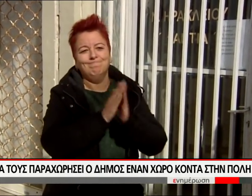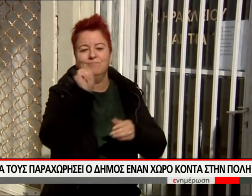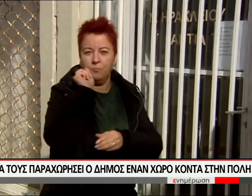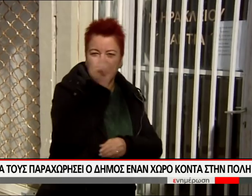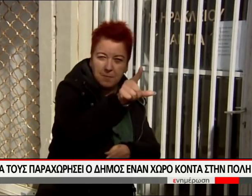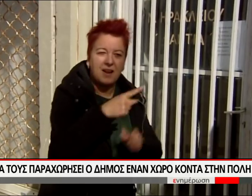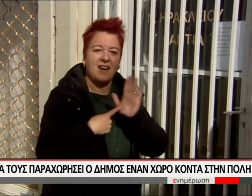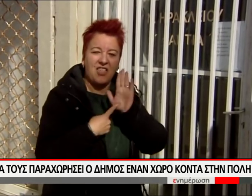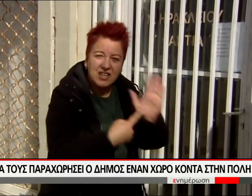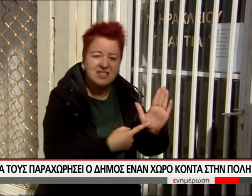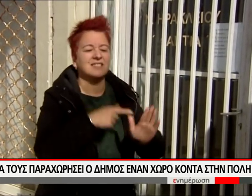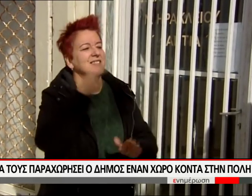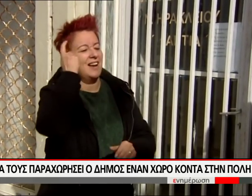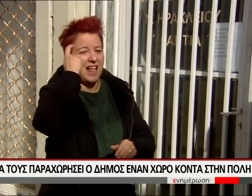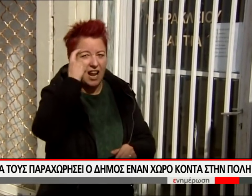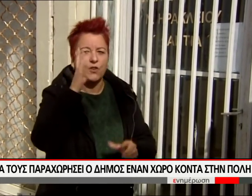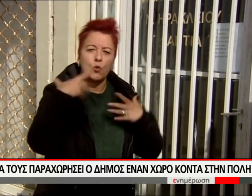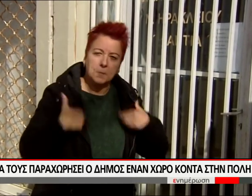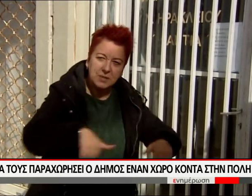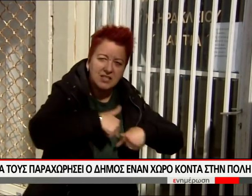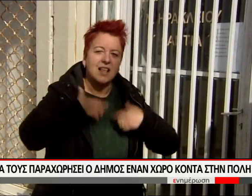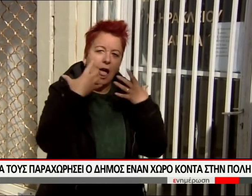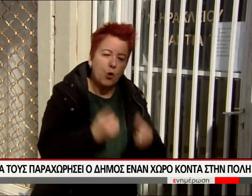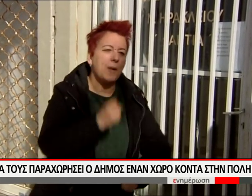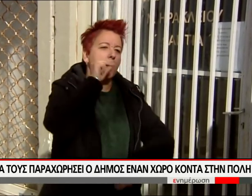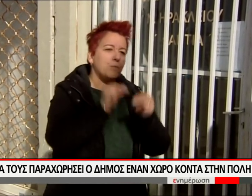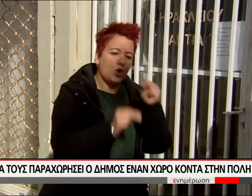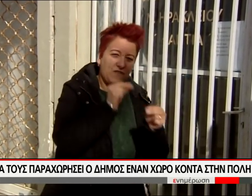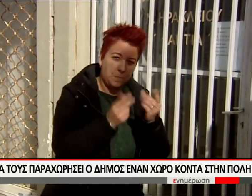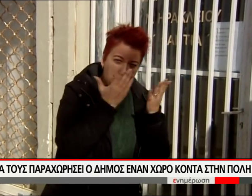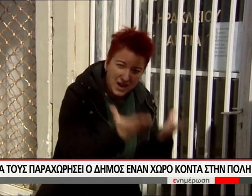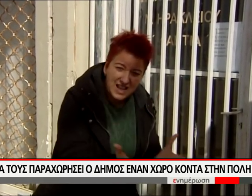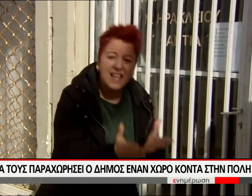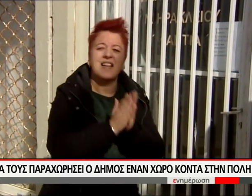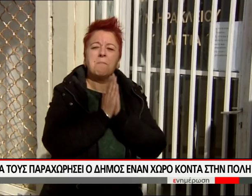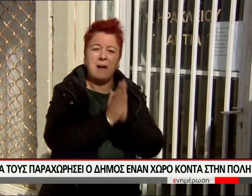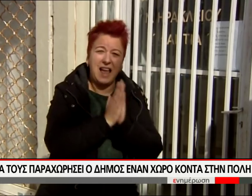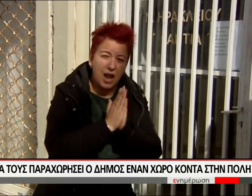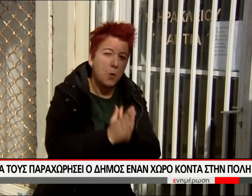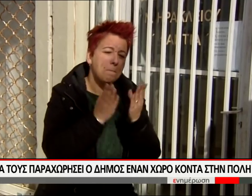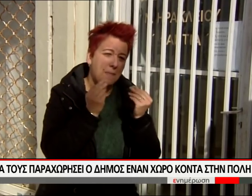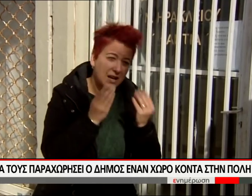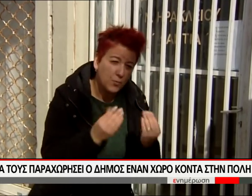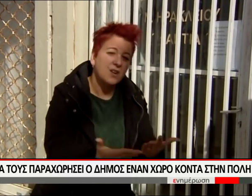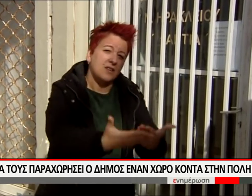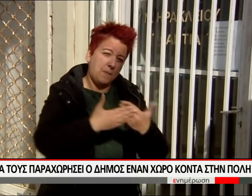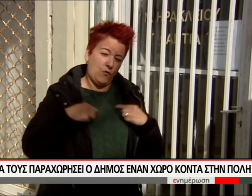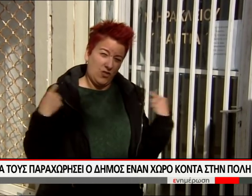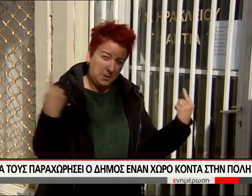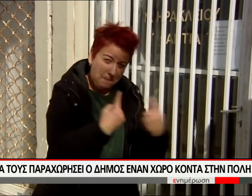το Δήμο Ηρακλείου, να στείλω ένα μήνυμα. Έχουμε μεγάλη ανάγκη, έχουμε μεγάλο πρόβλημα. Δηλαδή, πέρα από τις καταστροφές αυτές που προκαλούν εδώ στο σωματείο, είναι και το θέμα